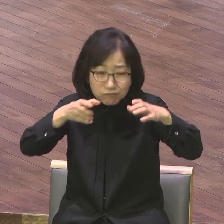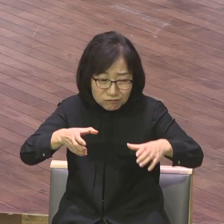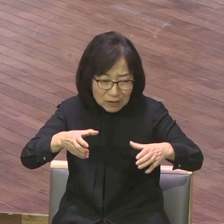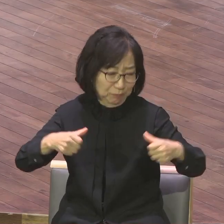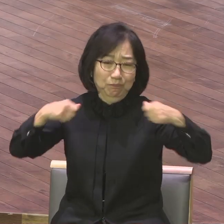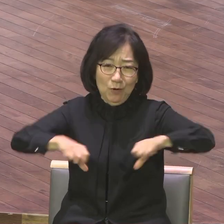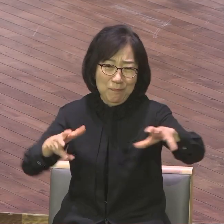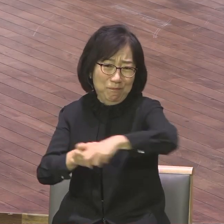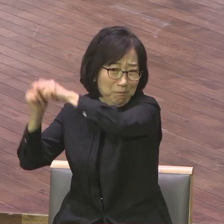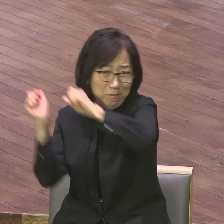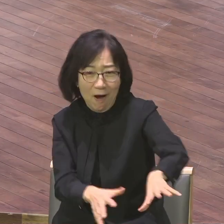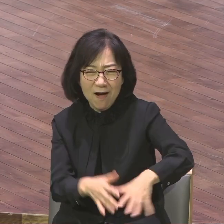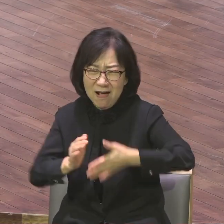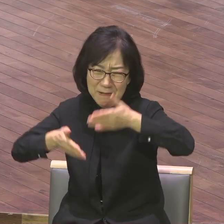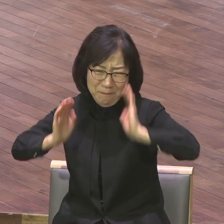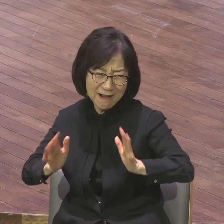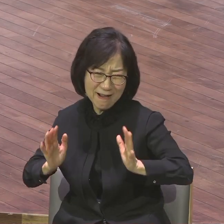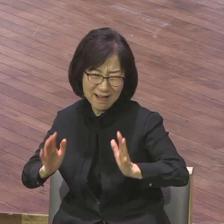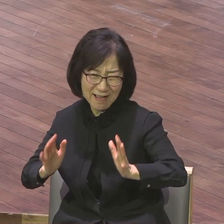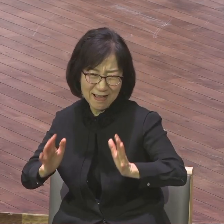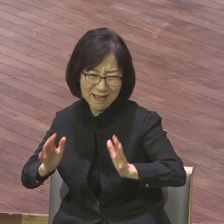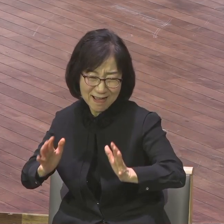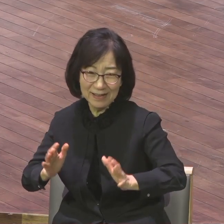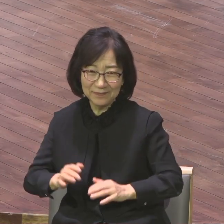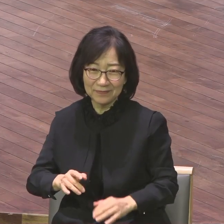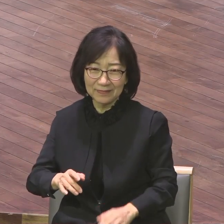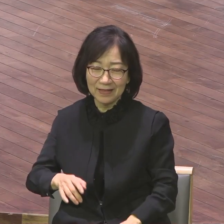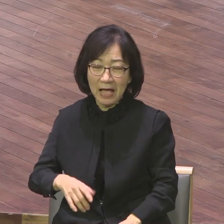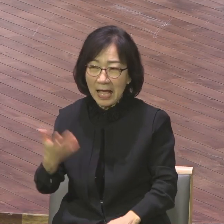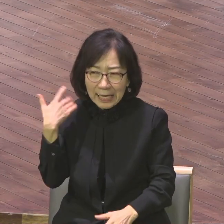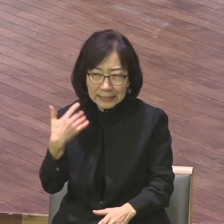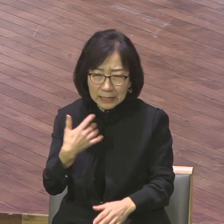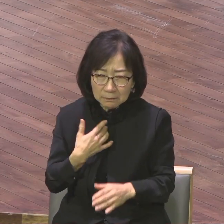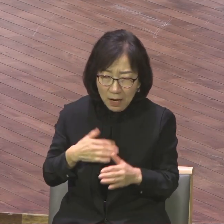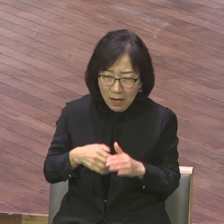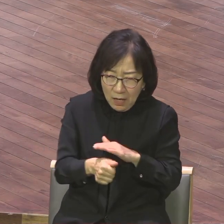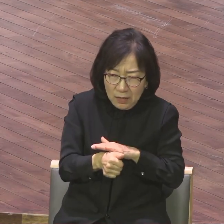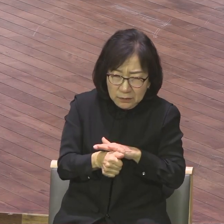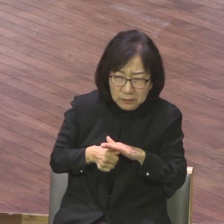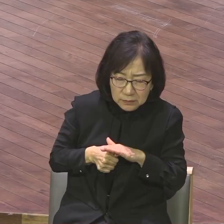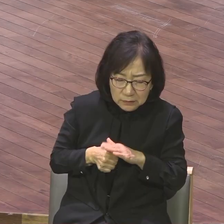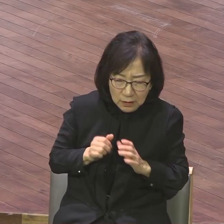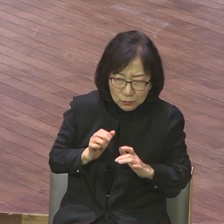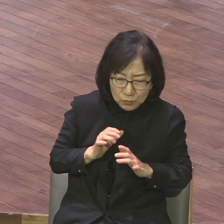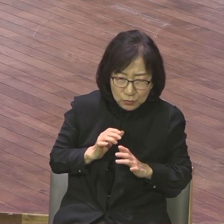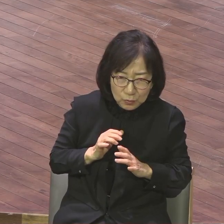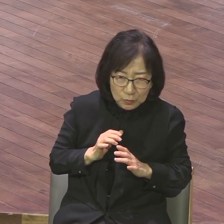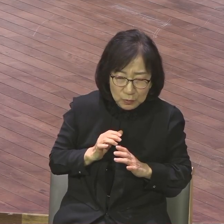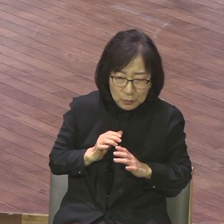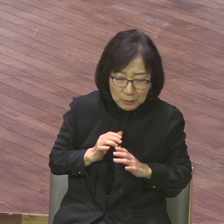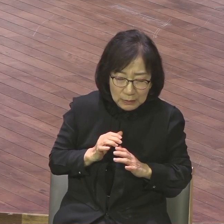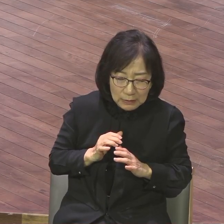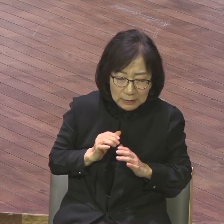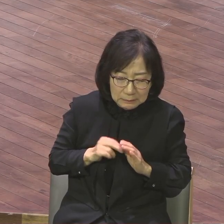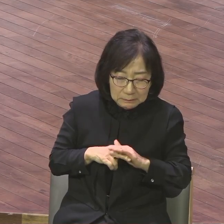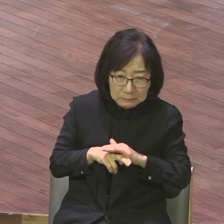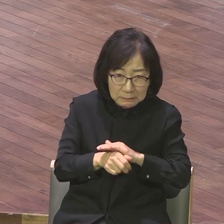동네로 뛰어들어가서 이제 두려움도 다 없어졌습니다. 열등의식, 비교의식 다